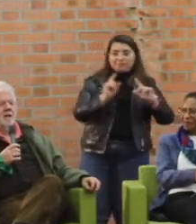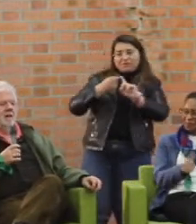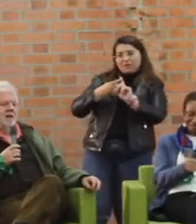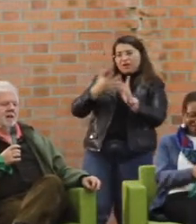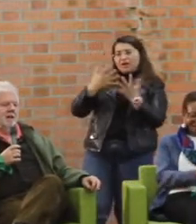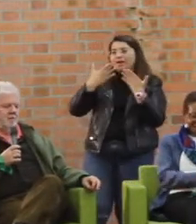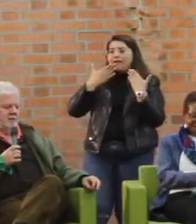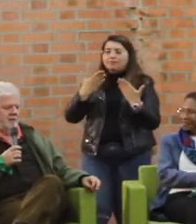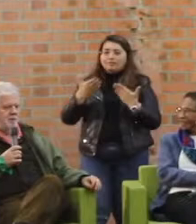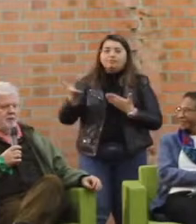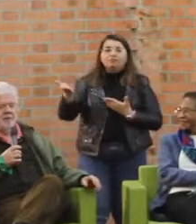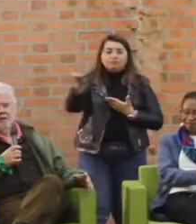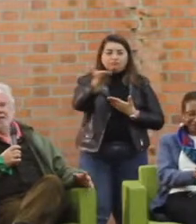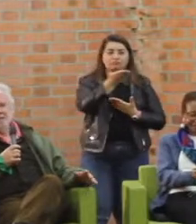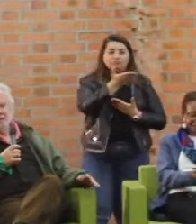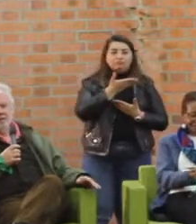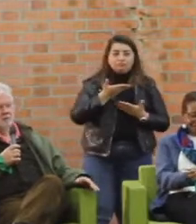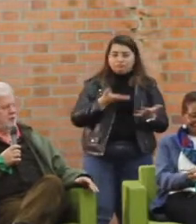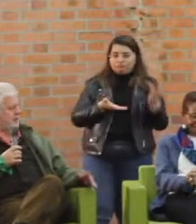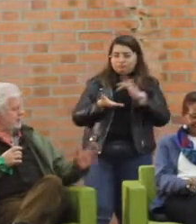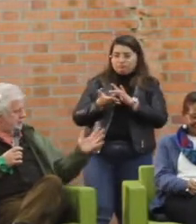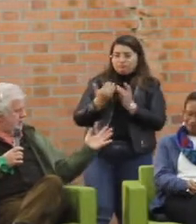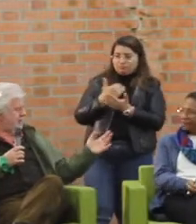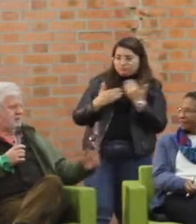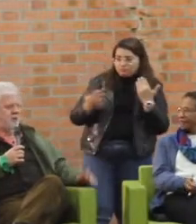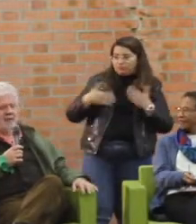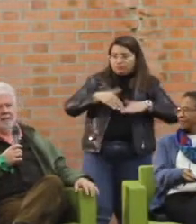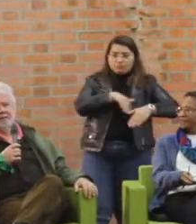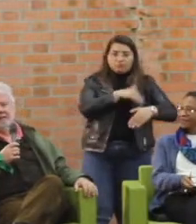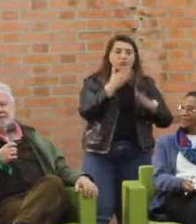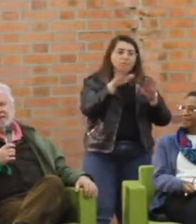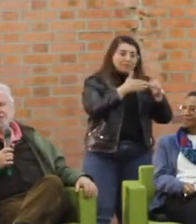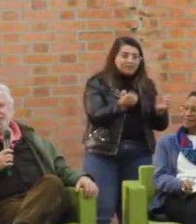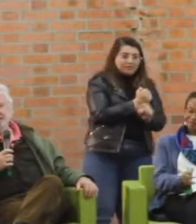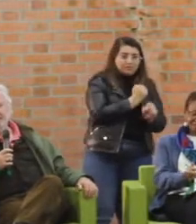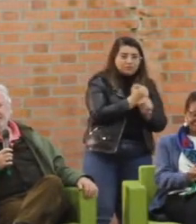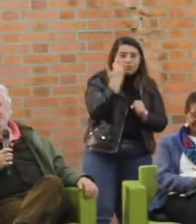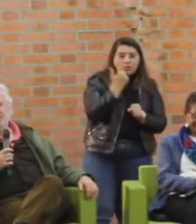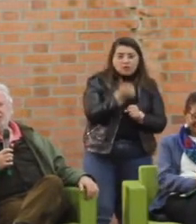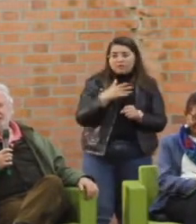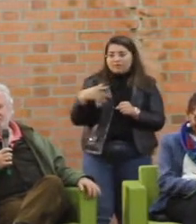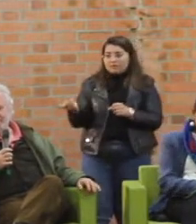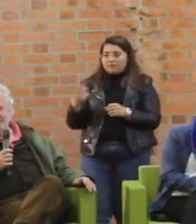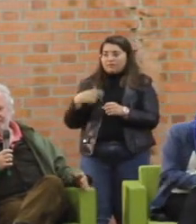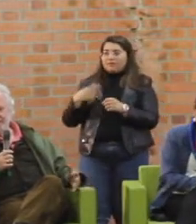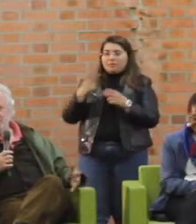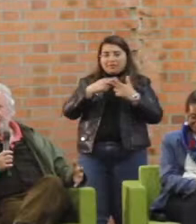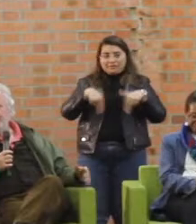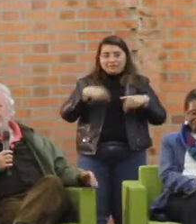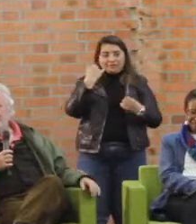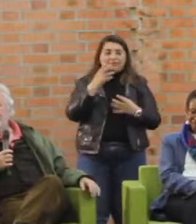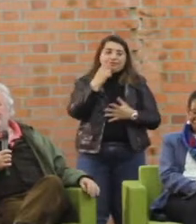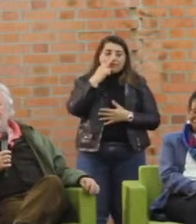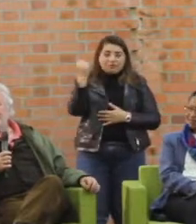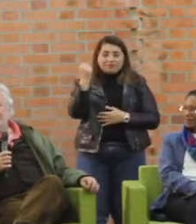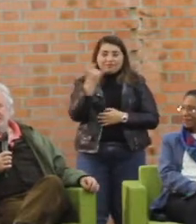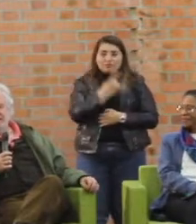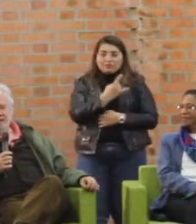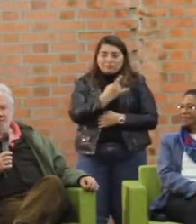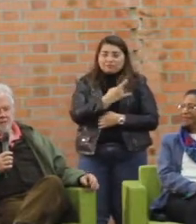a la mesa por la vía de la salud de las mujeres a las colegas de la escuela de género de la Universidad Nacional